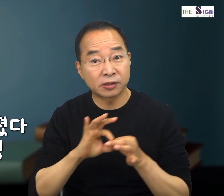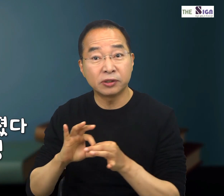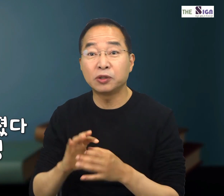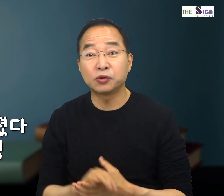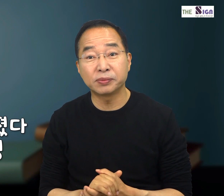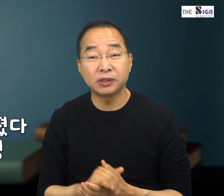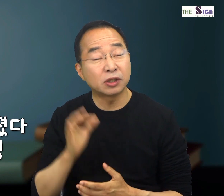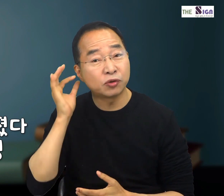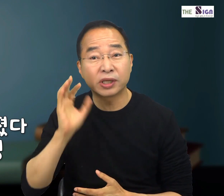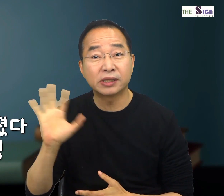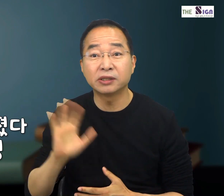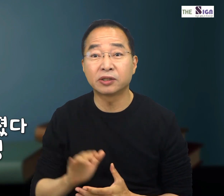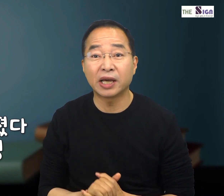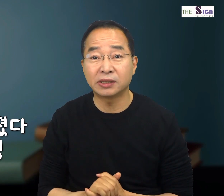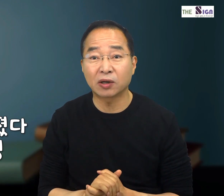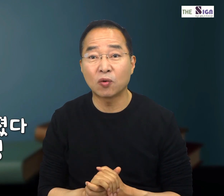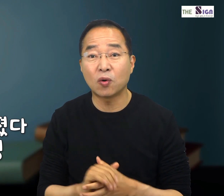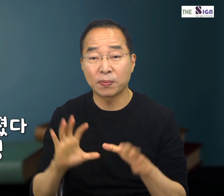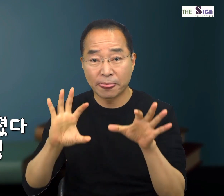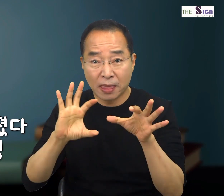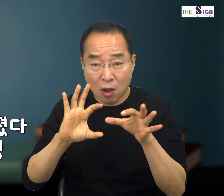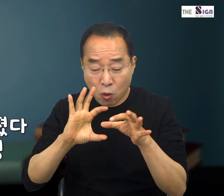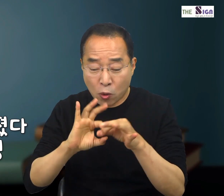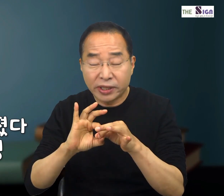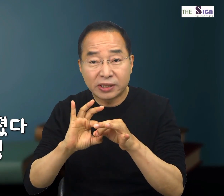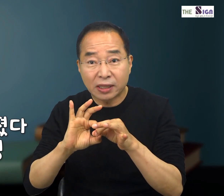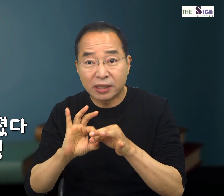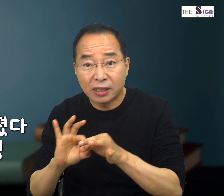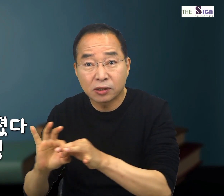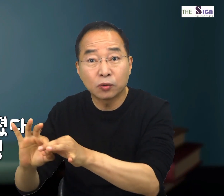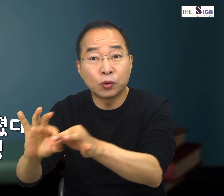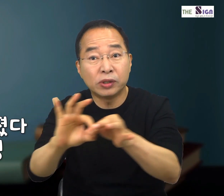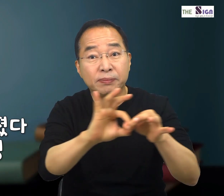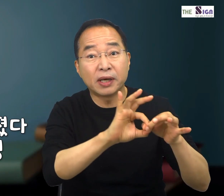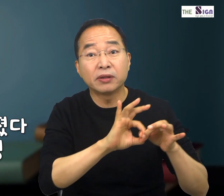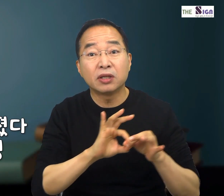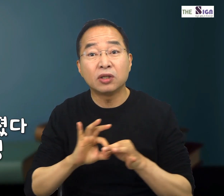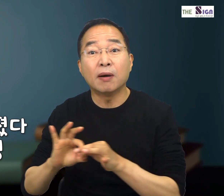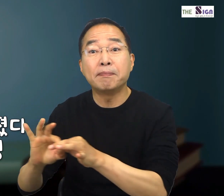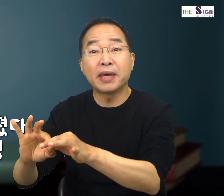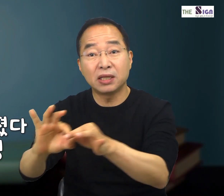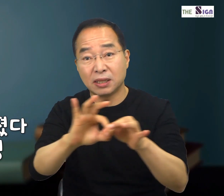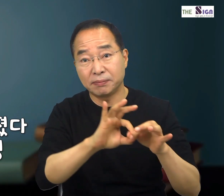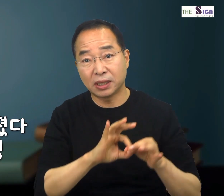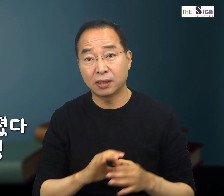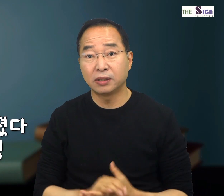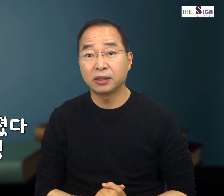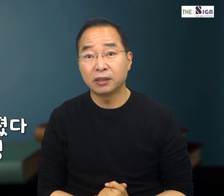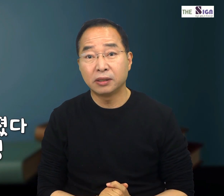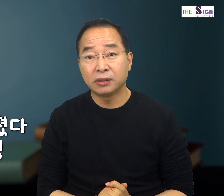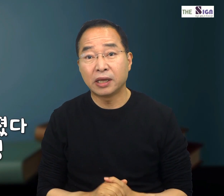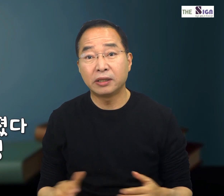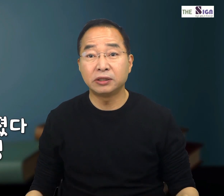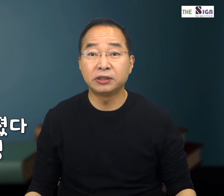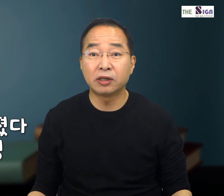근데 요즘은 이제 귀까지는 그렇게 안 잡고 고리 상태에서 돌리면 연맹이 됩니다. 예를